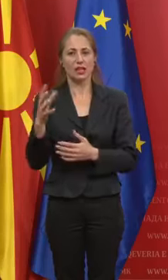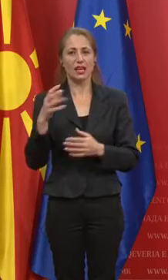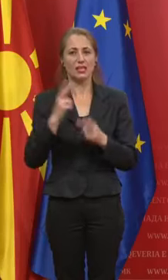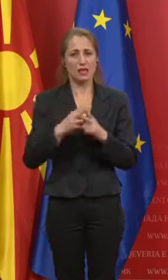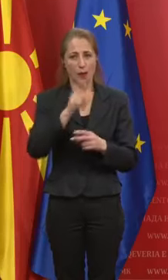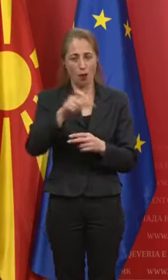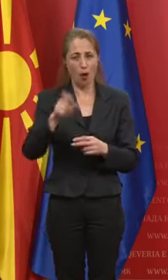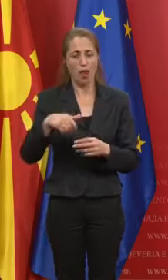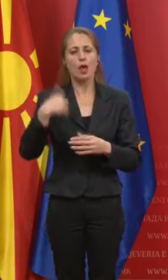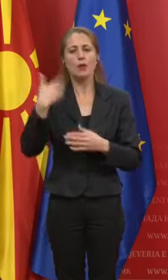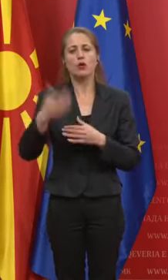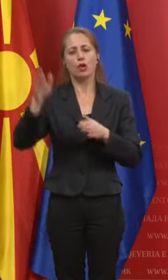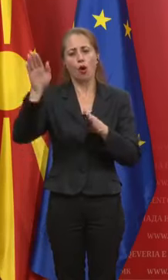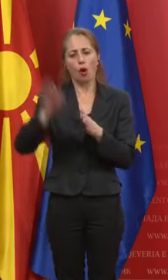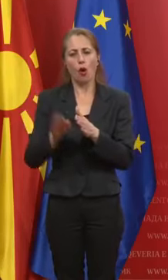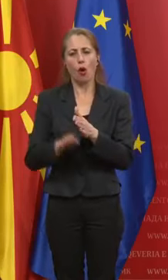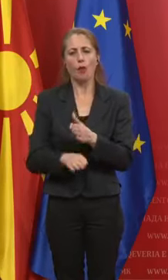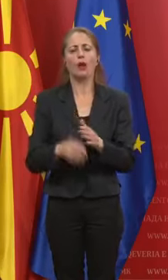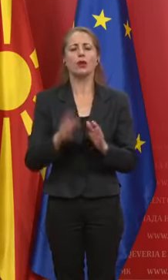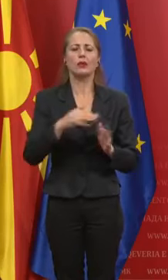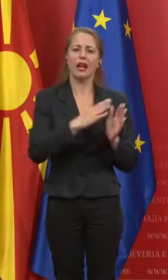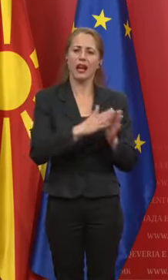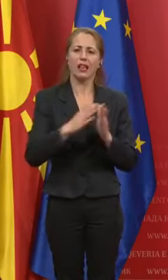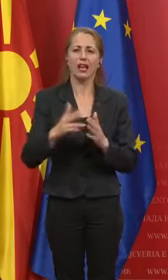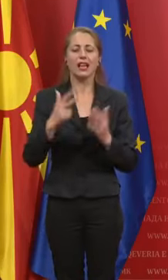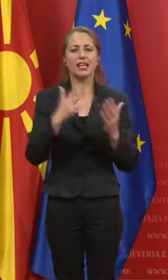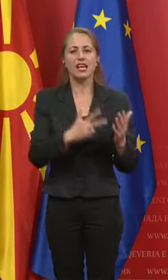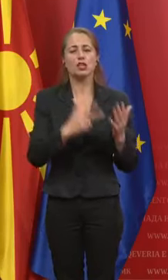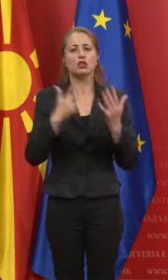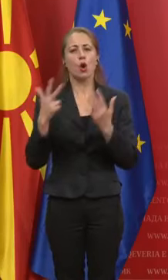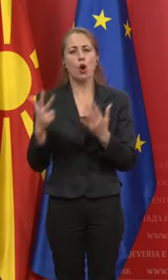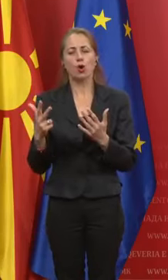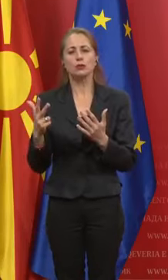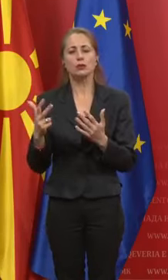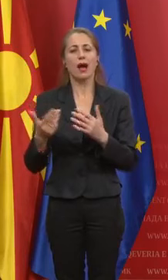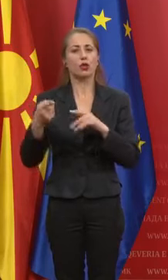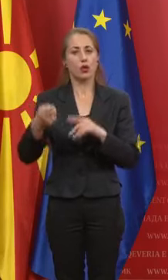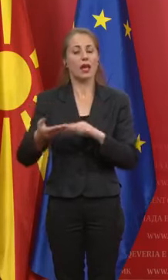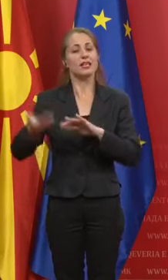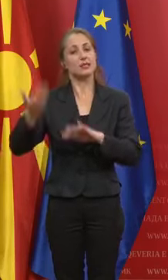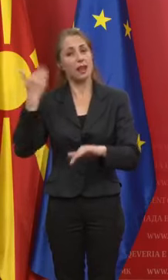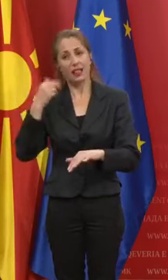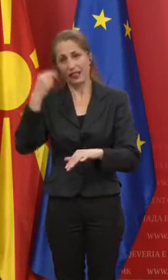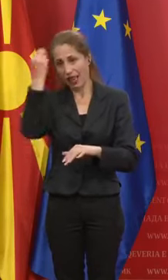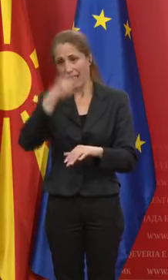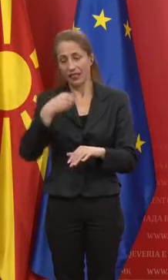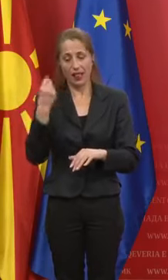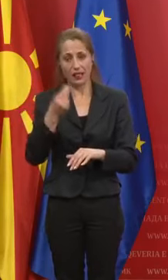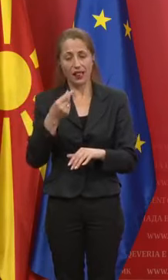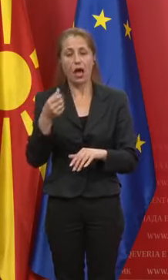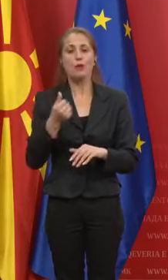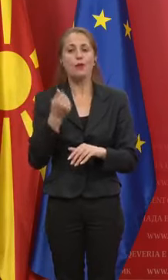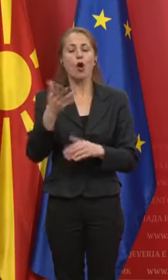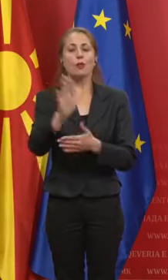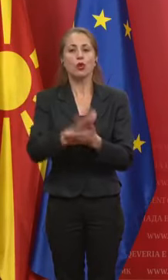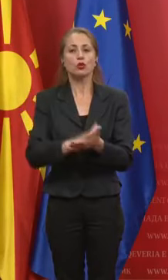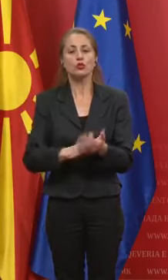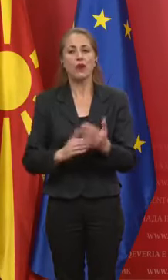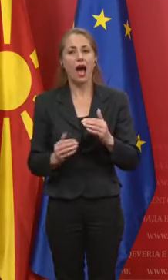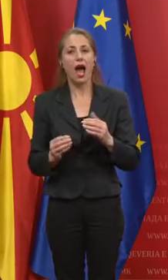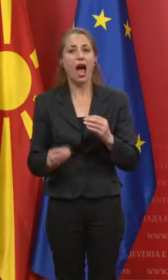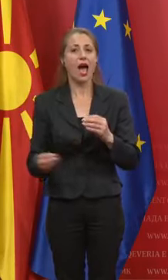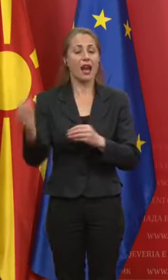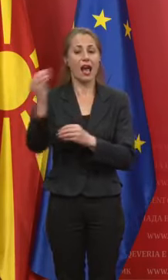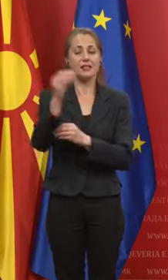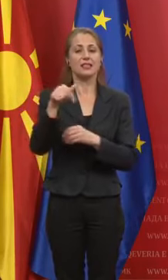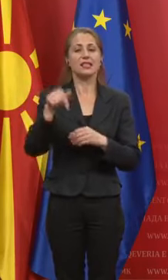бројка опаѓа во континуитет, а во 38-та, а тоа е изминатата недела, бројката почнува да расте и